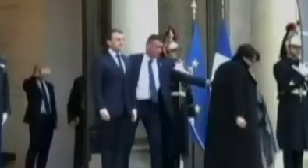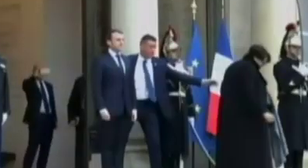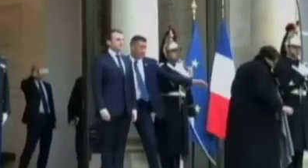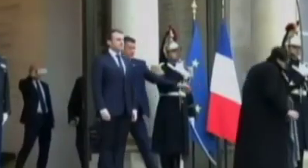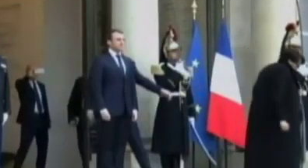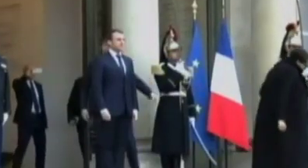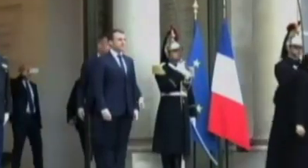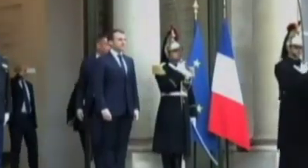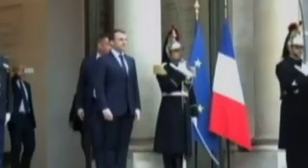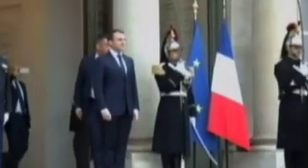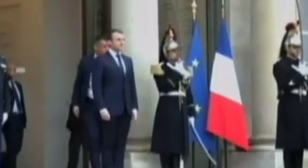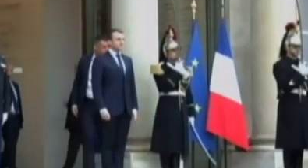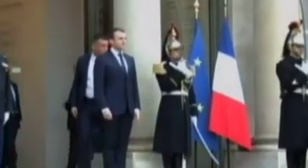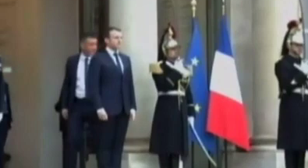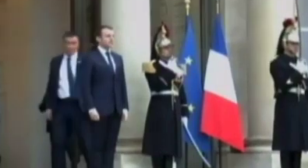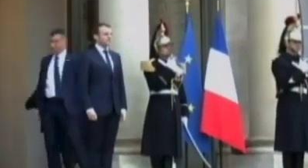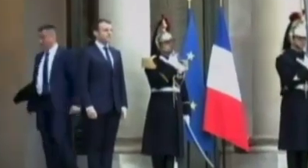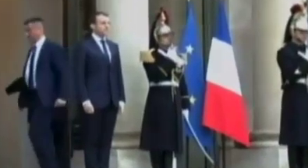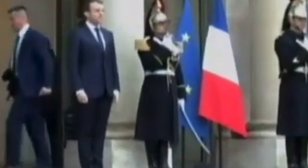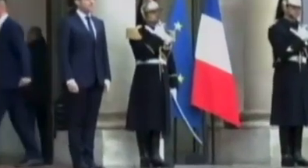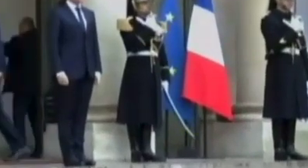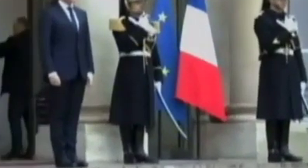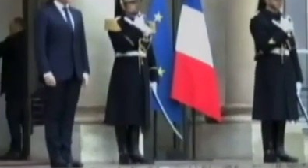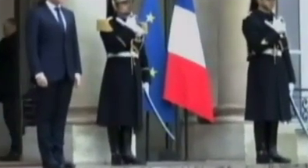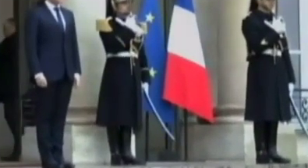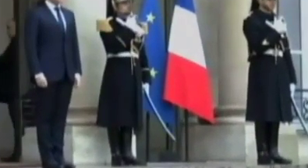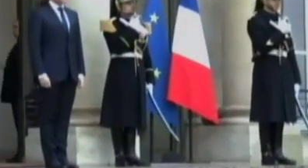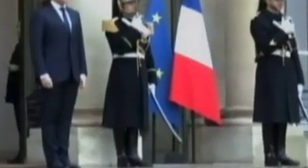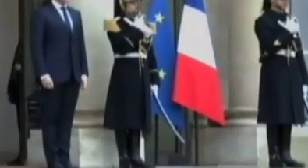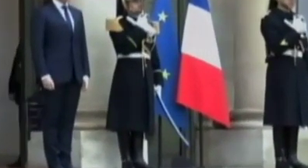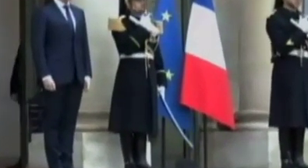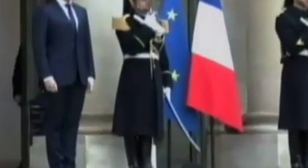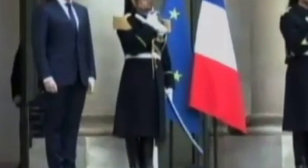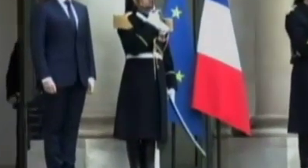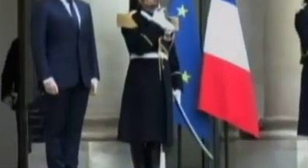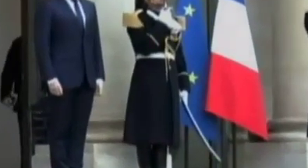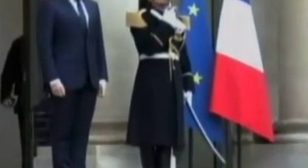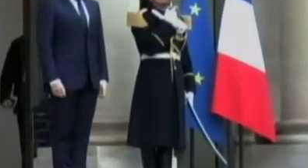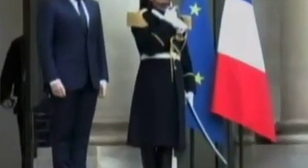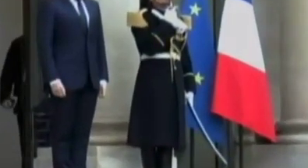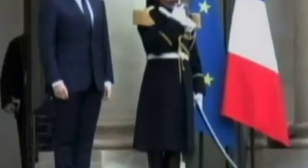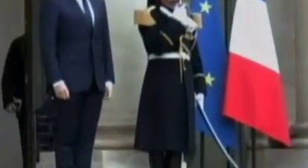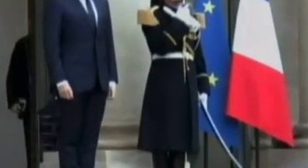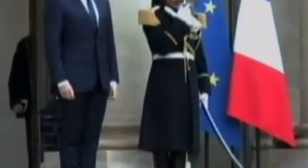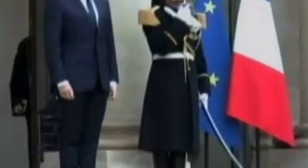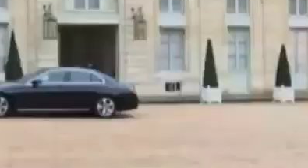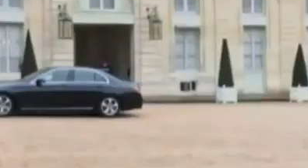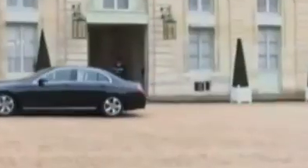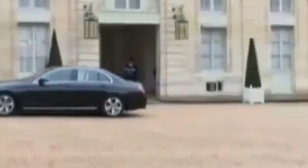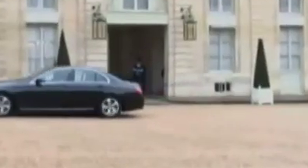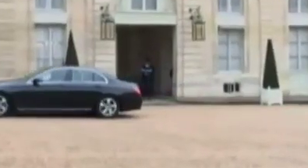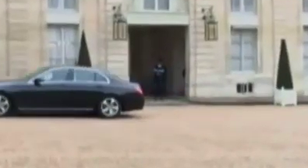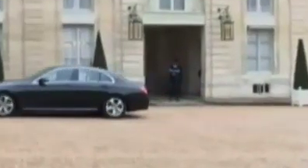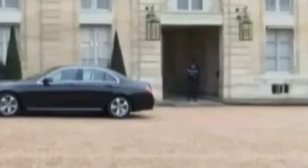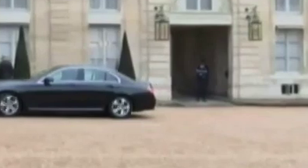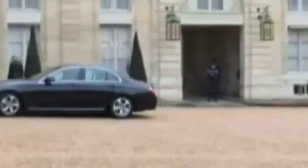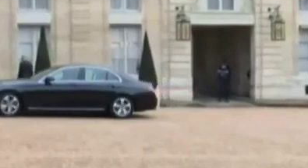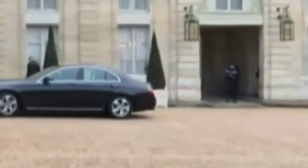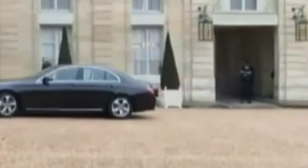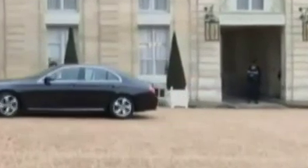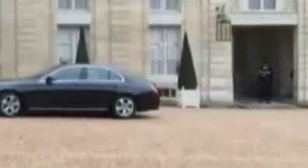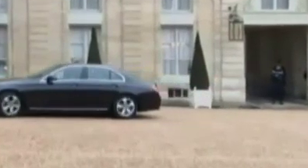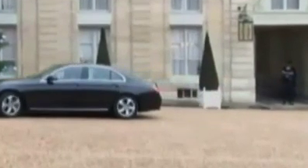président Jovenel Moïse pour discuter sur la meilleure façon de renforcer les liens amitiés entre deux pays. Emmanuel Macron n'a pas